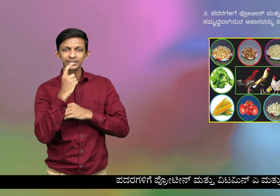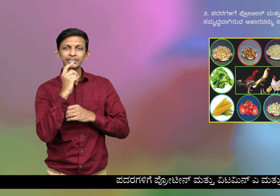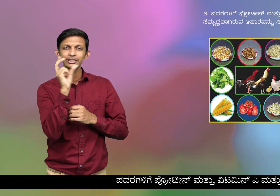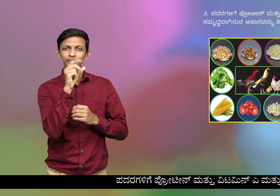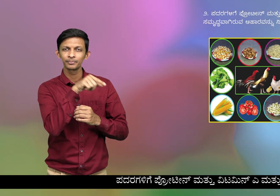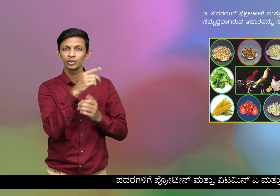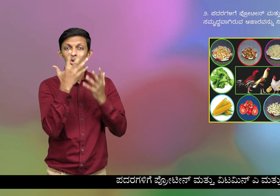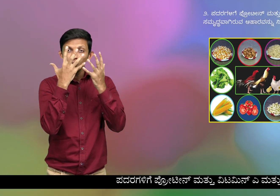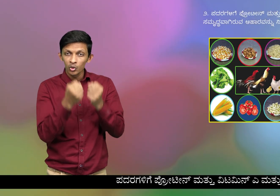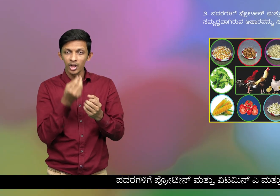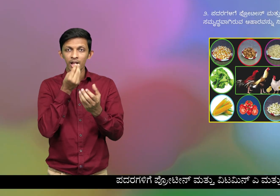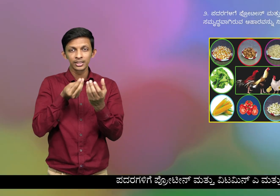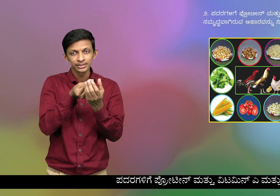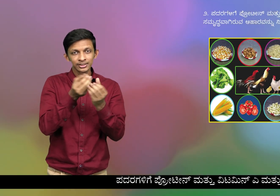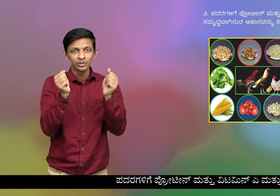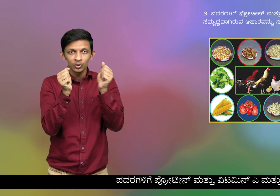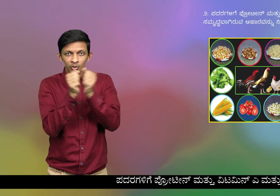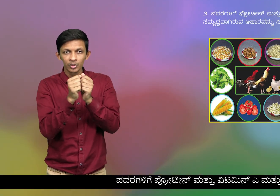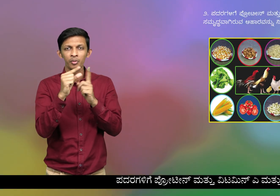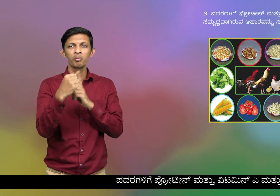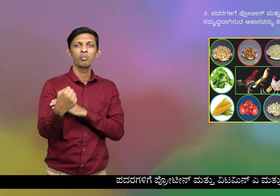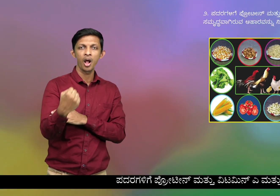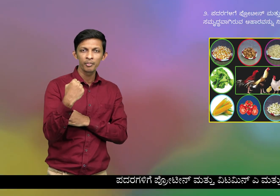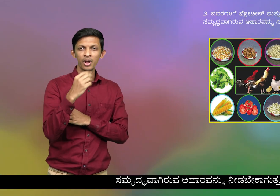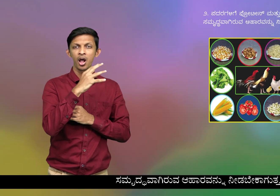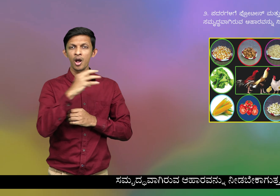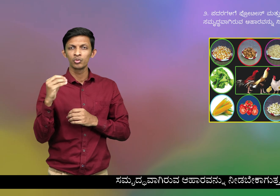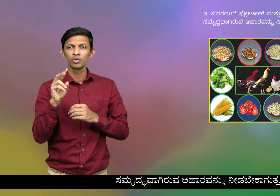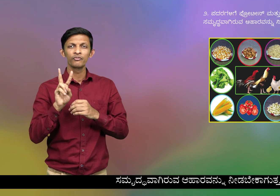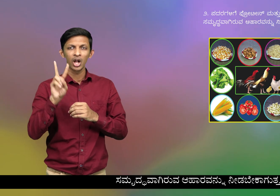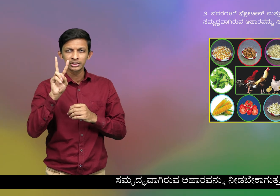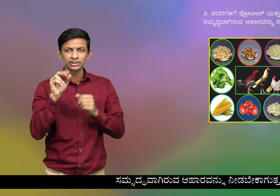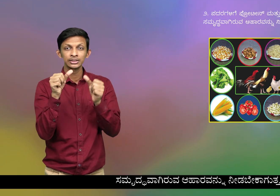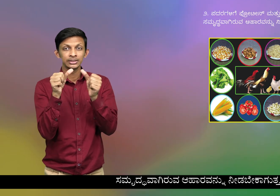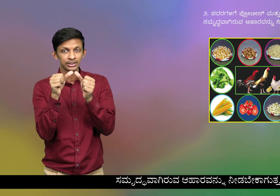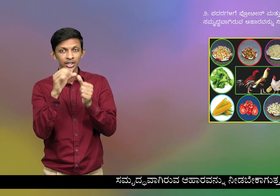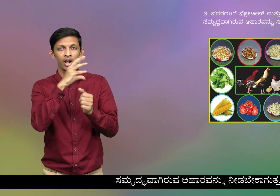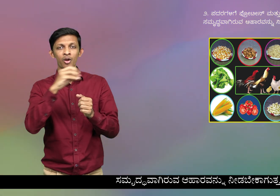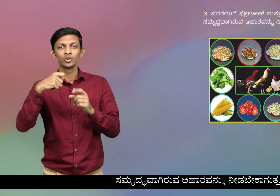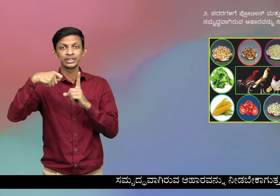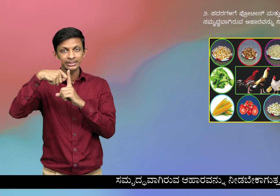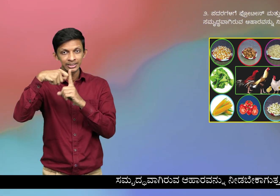ಪದರಗಳಿಗೆ ಪ್ರೋಟೀನ್ ಮತ್ತು ವಿಟಮಿನ್ ಎ ಮತ್ತು ಕೆ ಸಮೃದ್ಧವಾಗಿರುವ ಆಹಾರವನ್ನು ನೀಡಬೇಕಾಗುತ್ತದೆ.